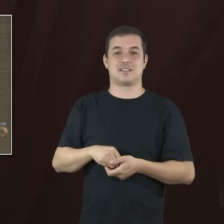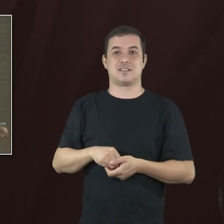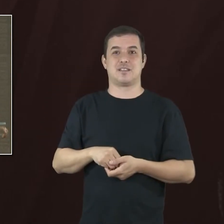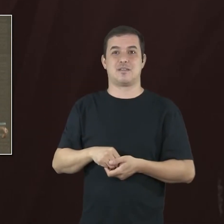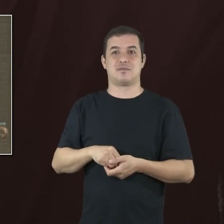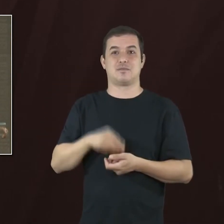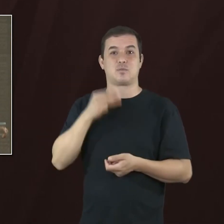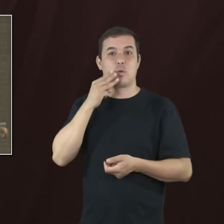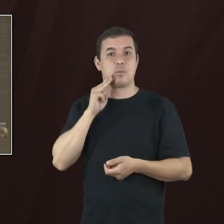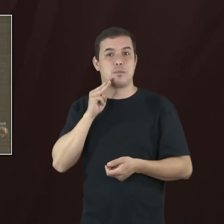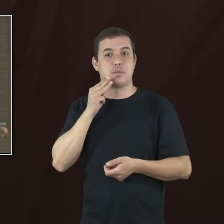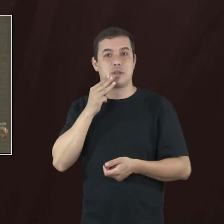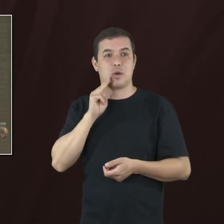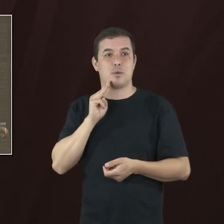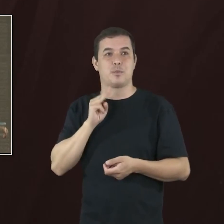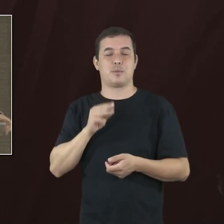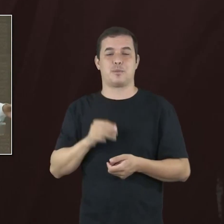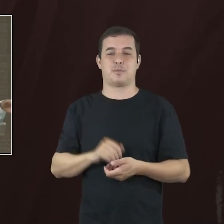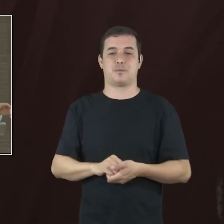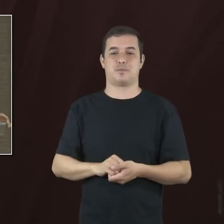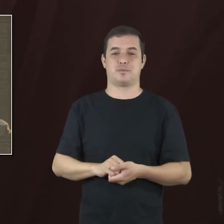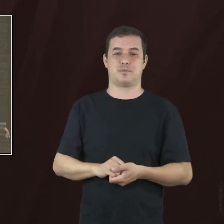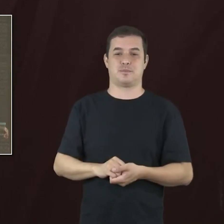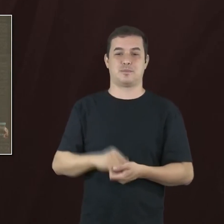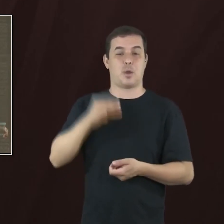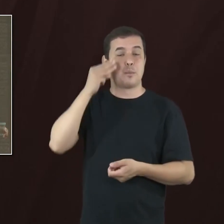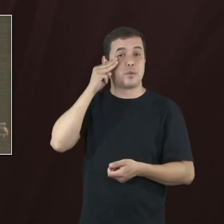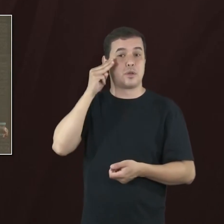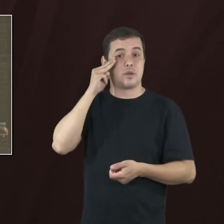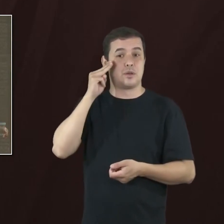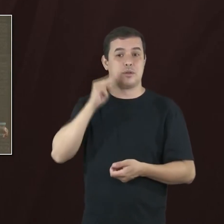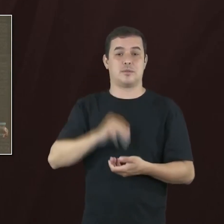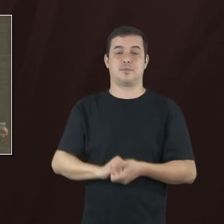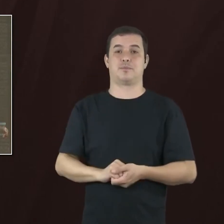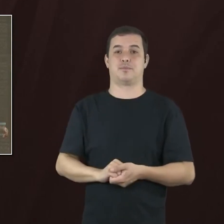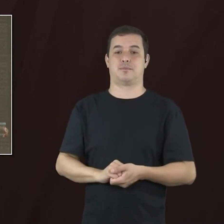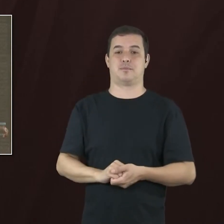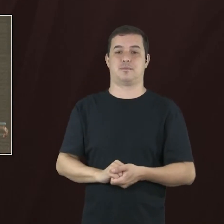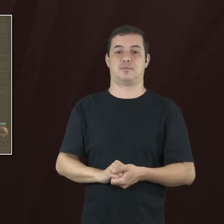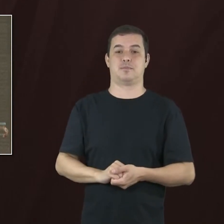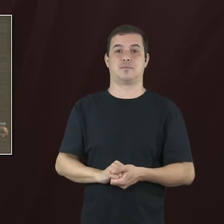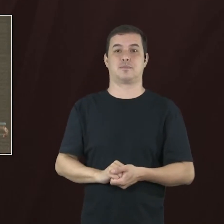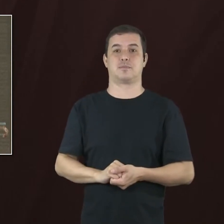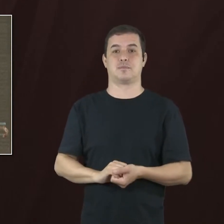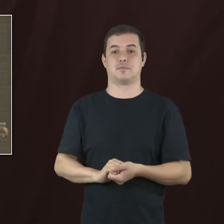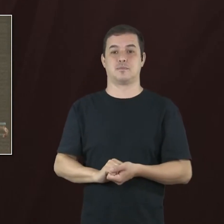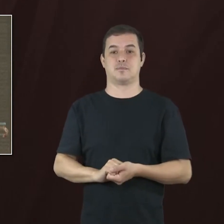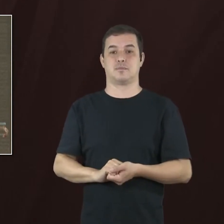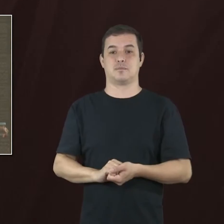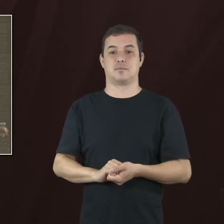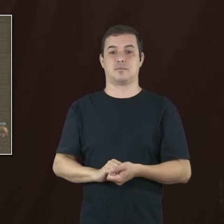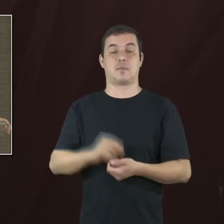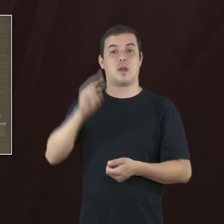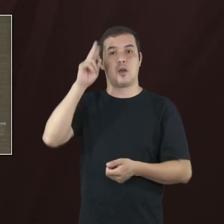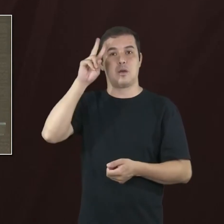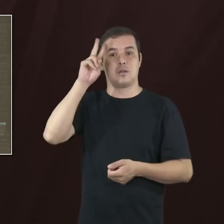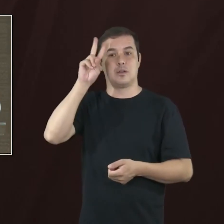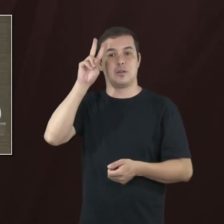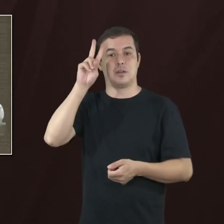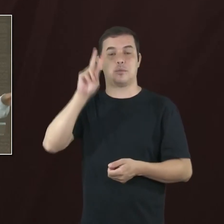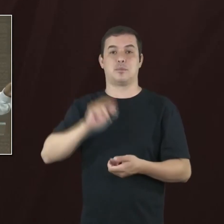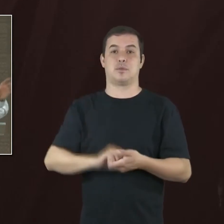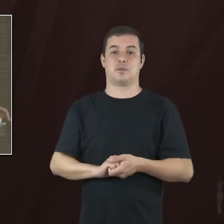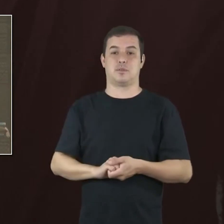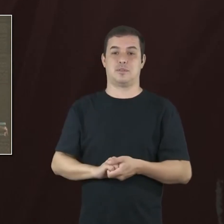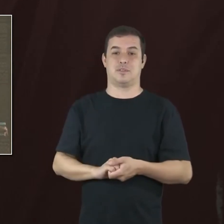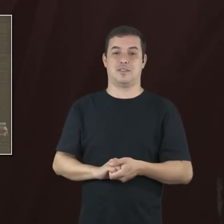pequenininho. E o Jonathan estava no carrinho de bebê. E eu me lembro uma vez que um dos moleques da rua